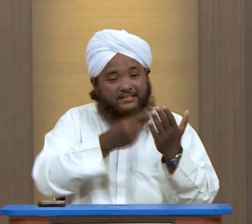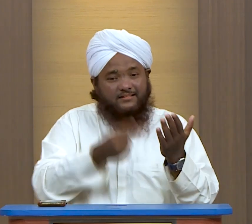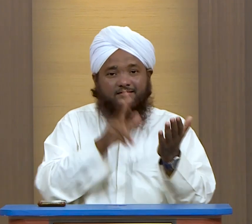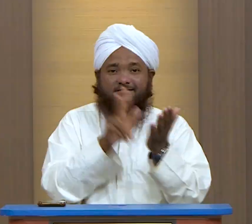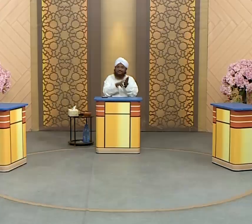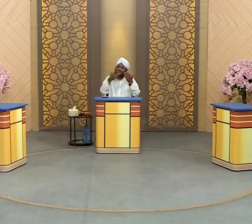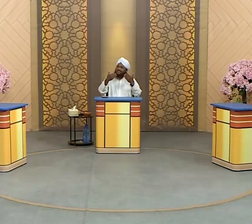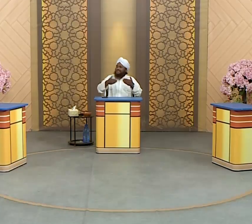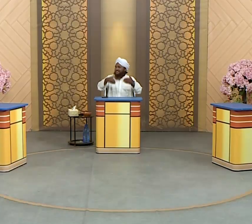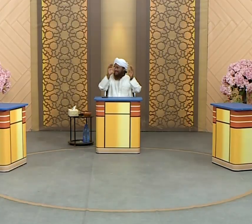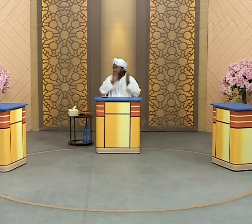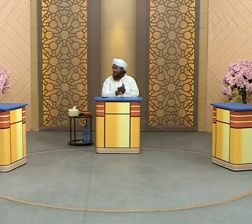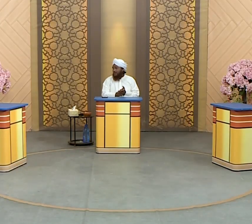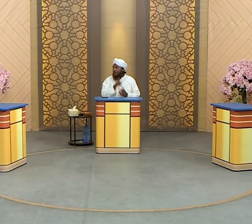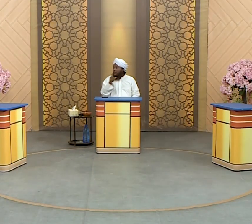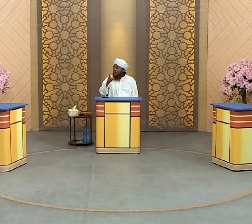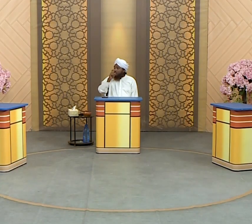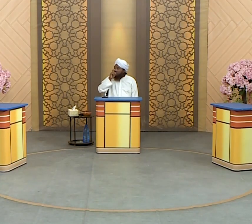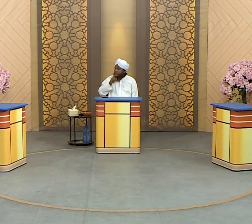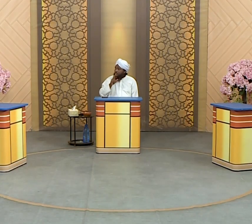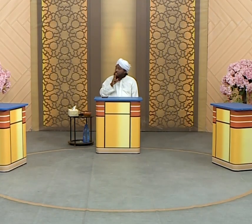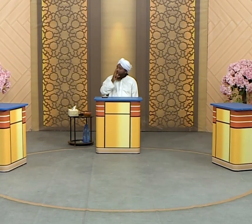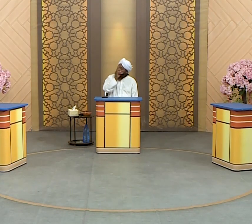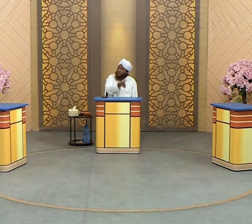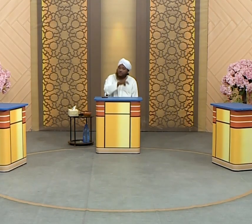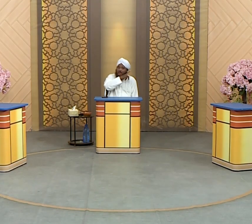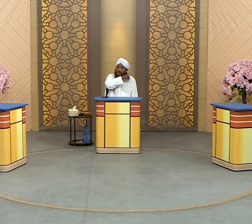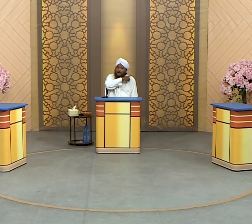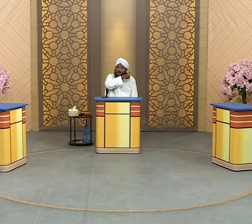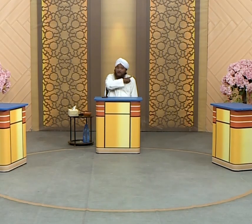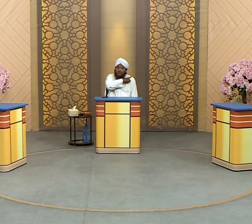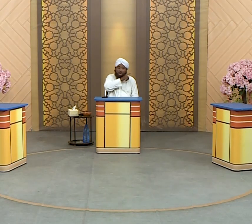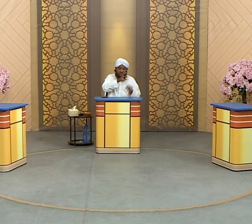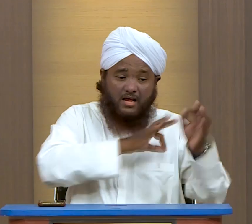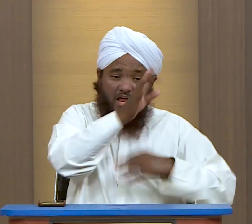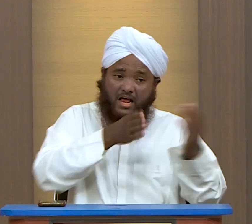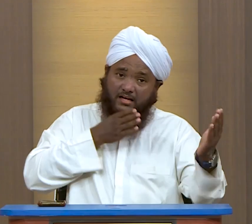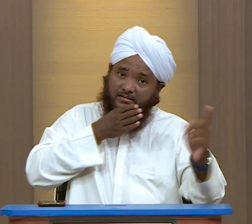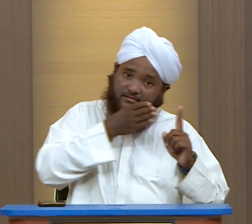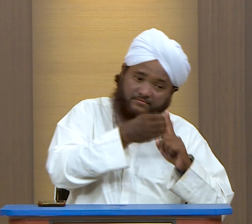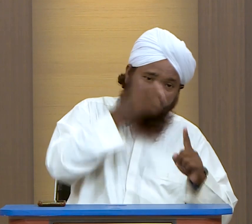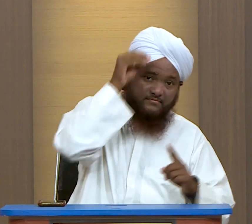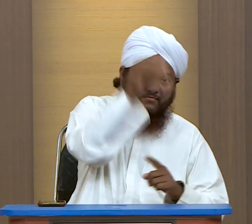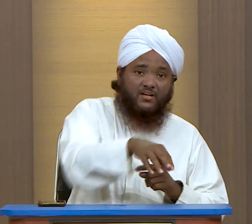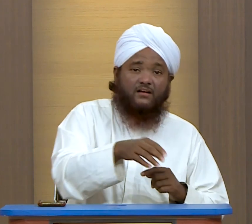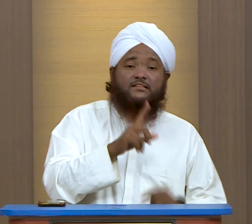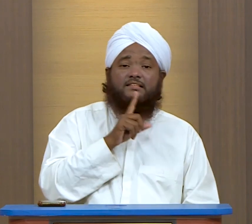ہے، جبکہ جھوٹ گناہ کی طرف لے جاتا ہے اور گناہ جہنم کی طرف لے جاتا ہے، اور بے شک بندہ